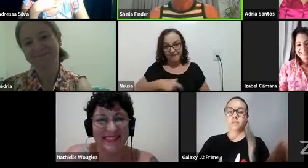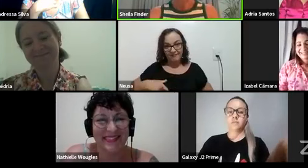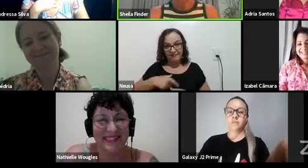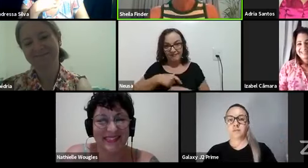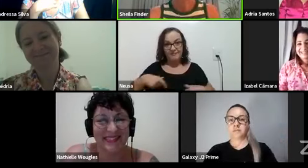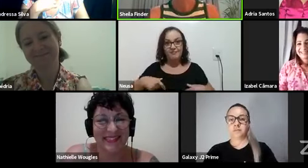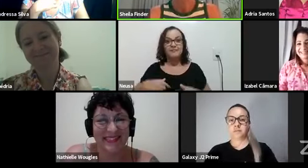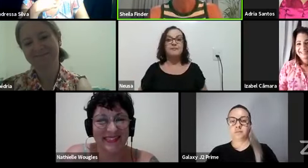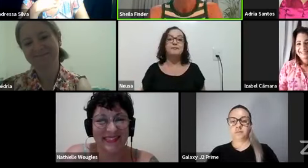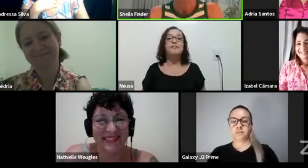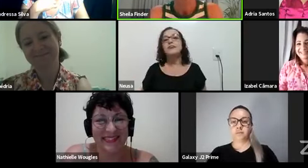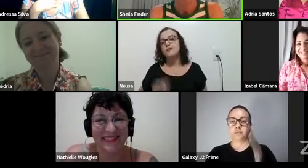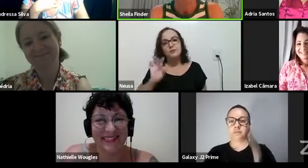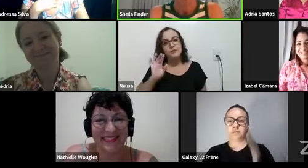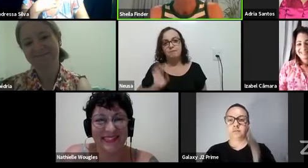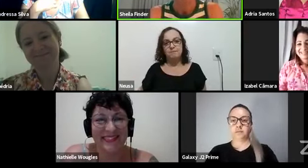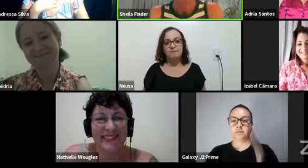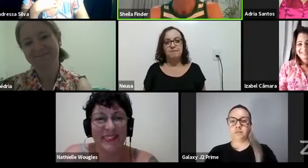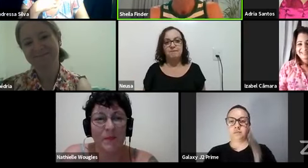Enfim, é isso.